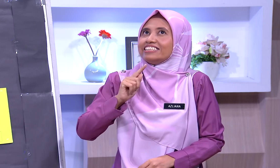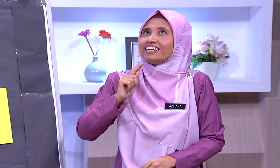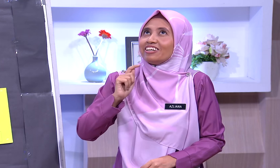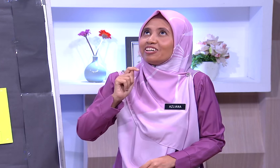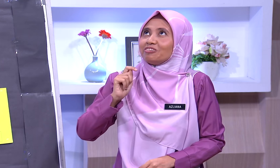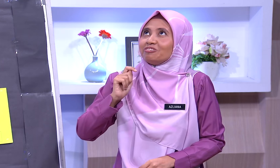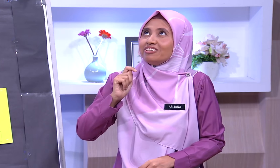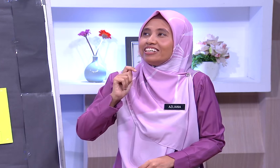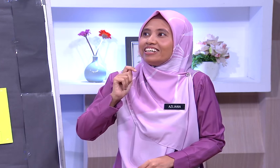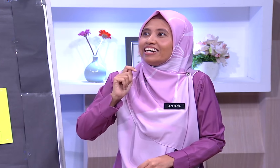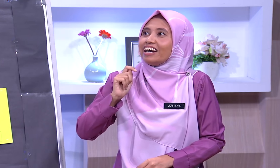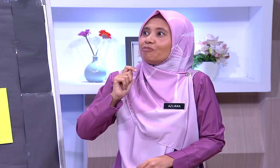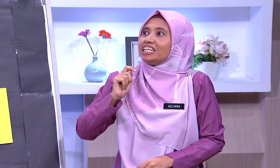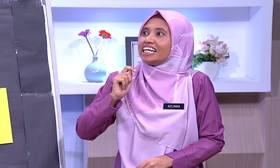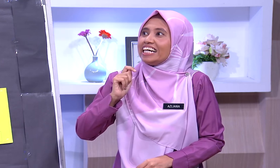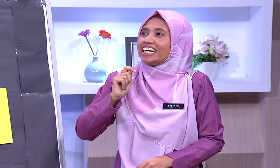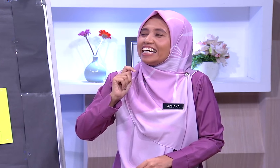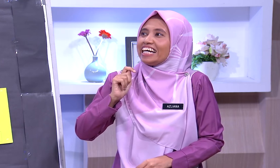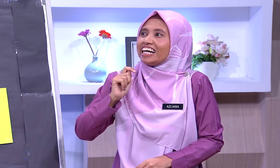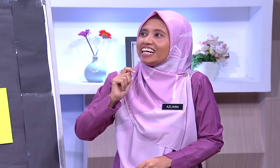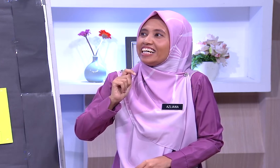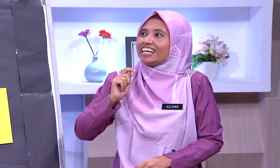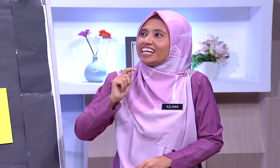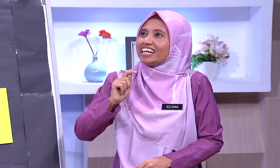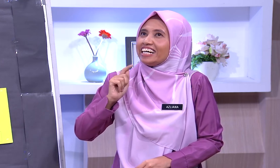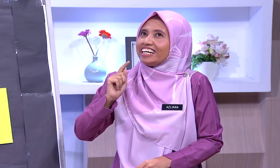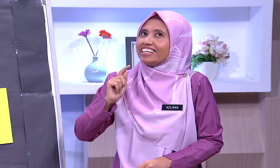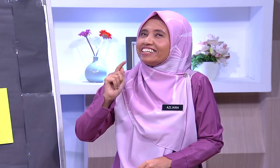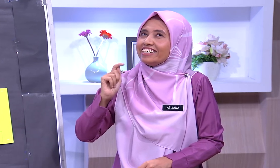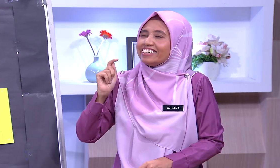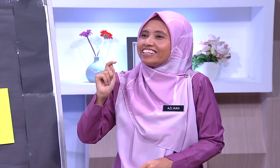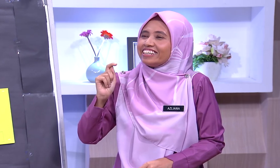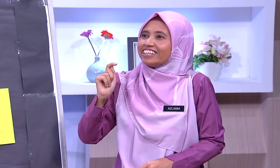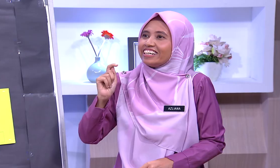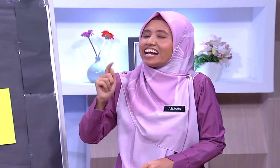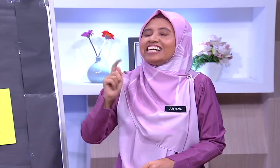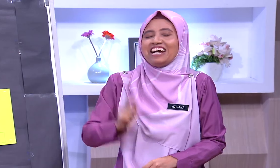negaraku negaraku tanah tumpahnya darah rakyat-rakyat